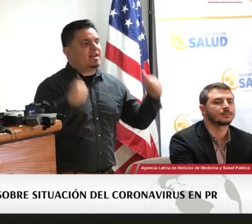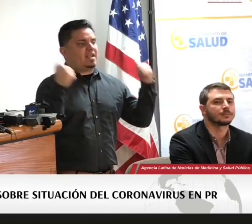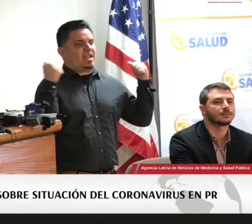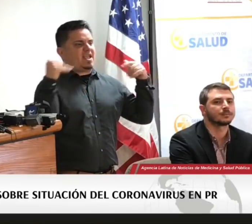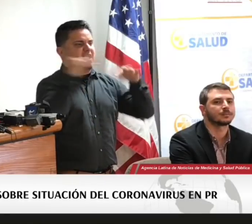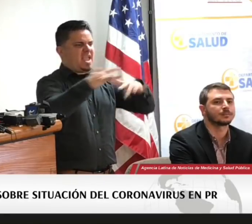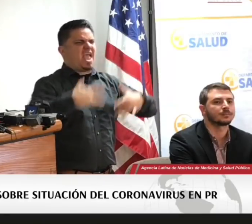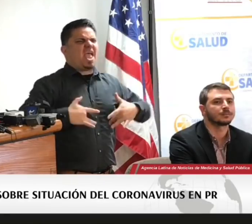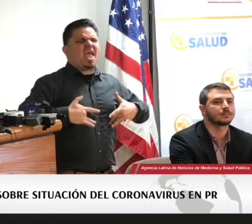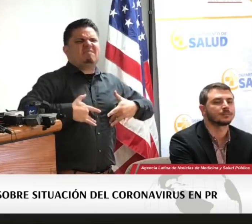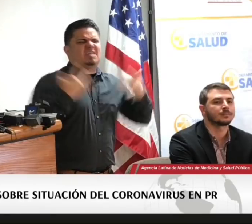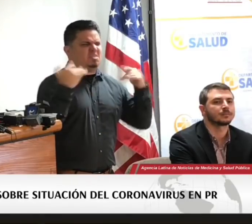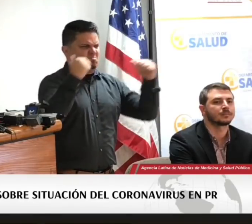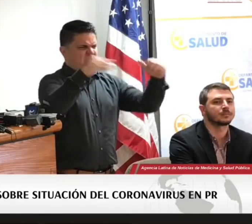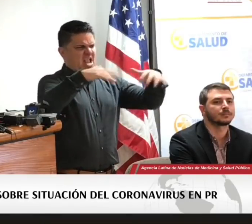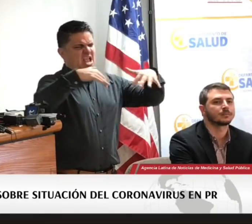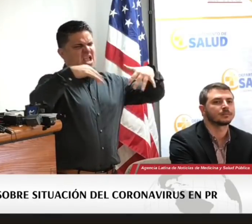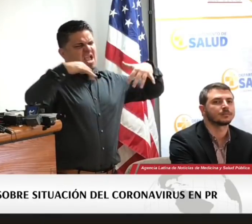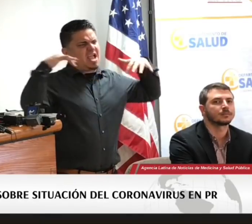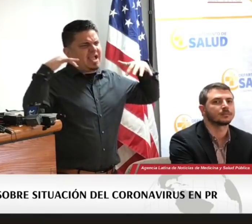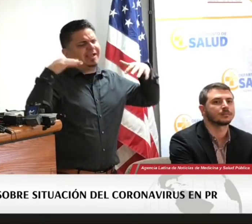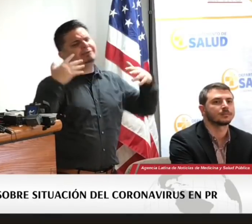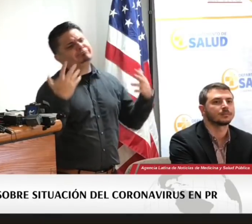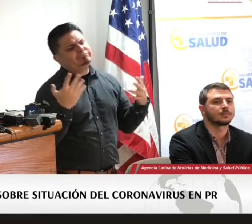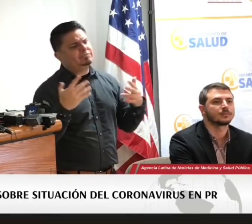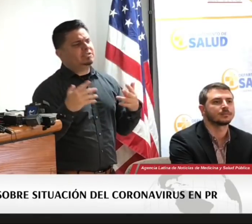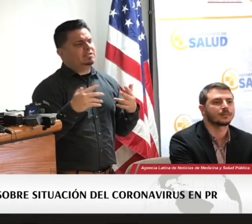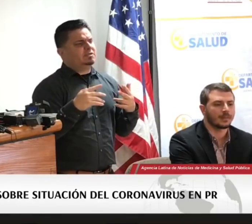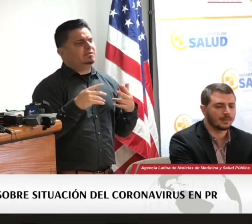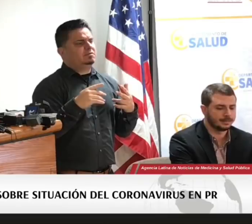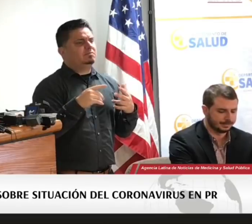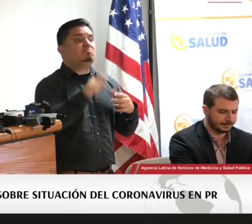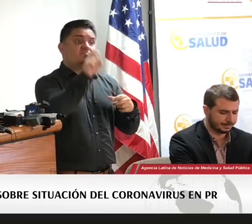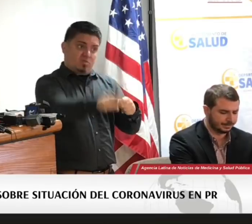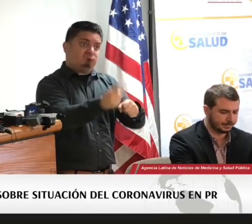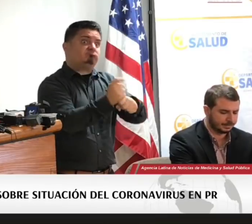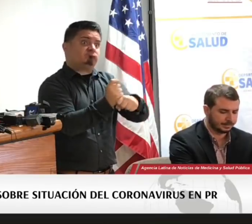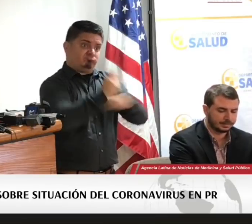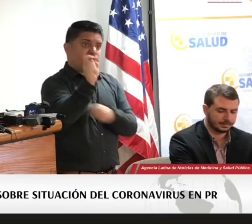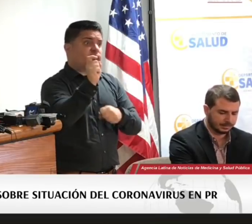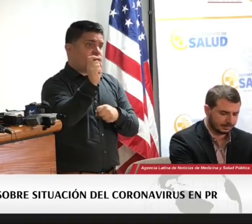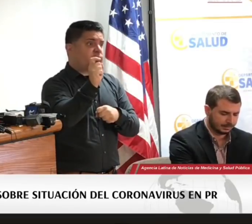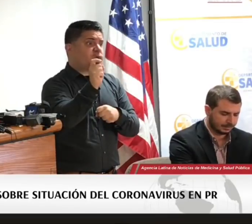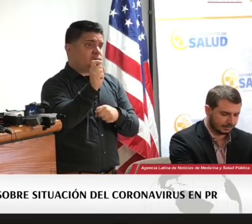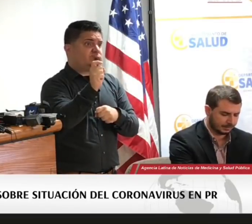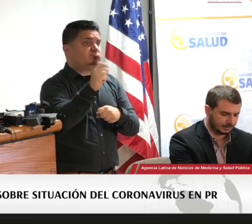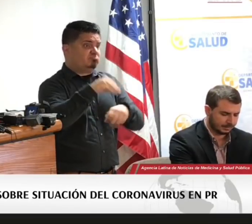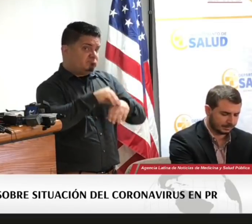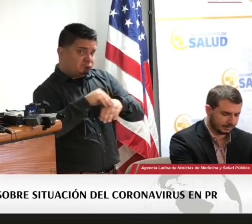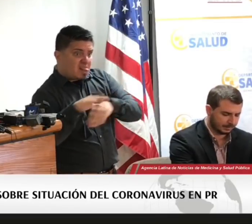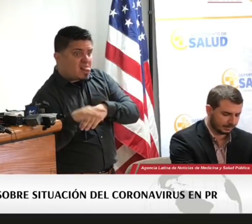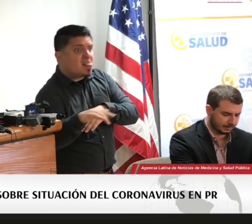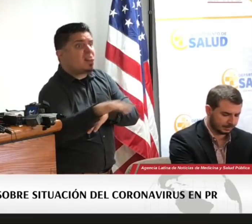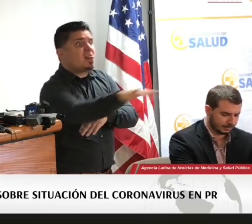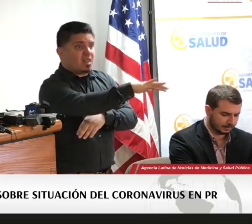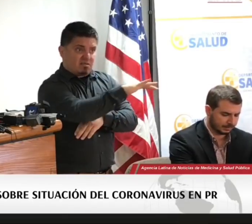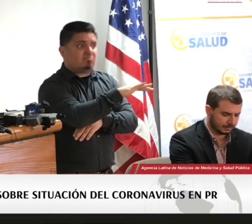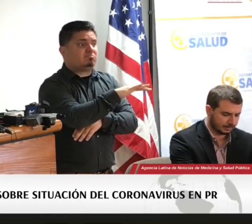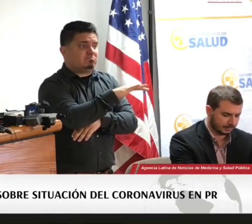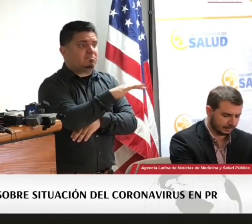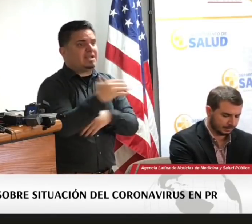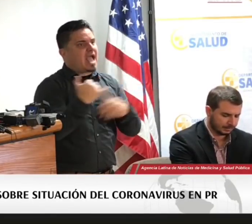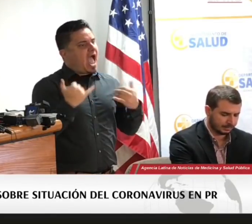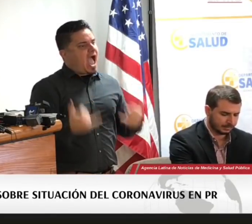ciudadanía y que pueda representar un riesgo de contagio. Aunque no hay casos positivos